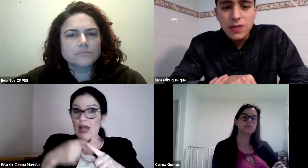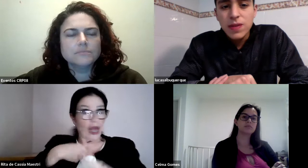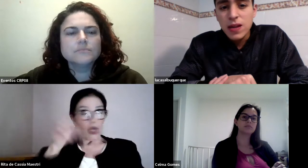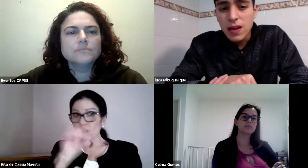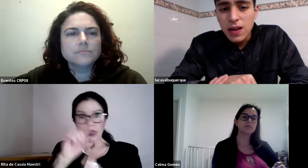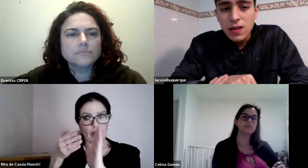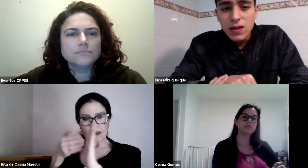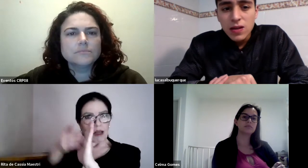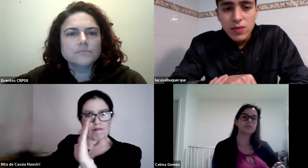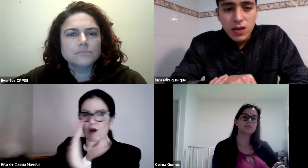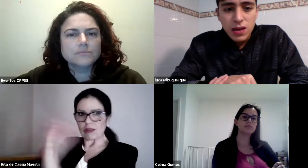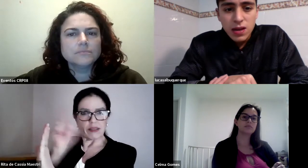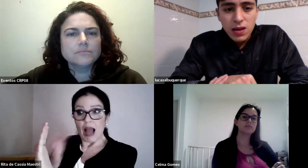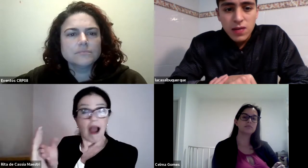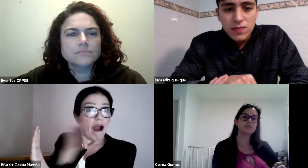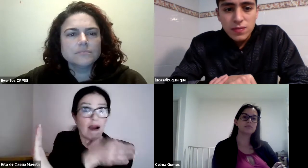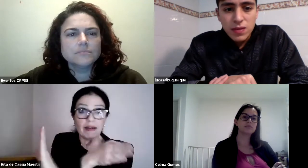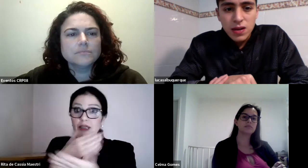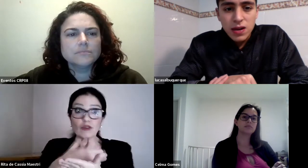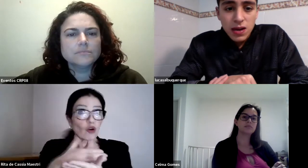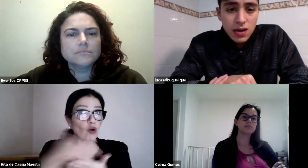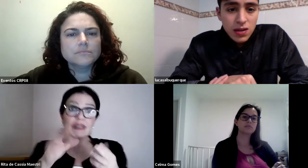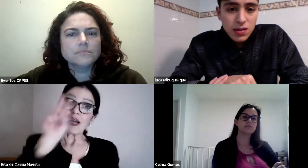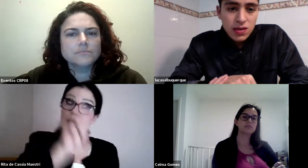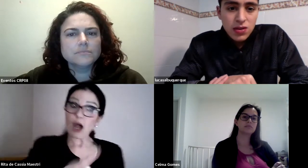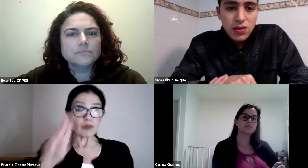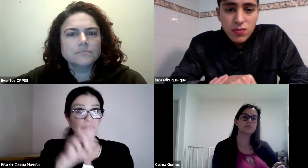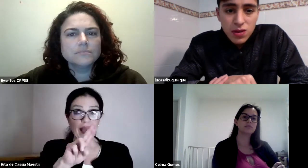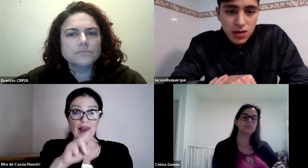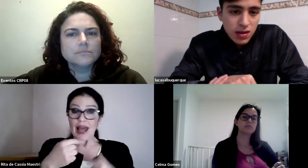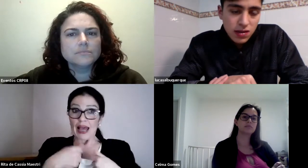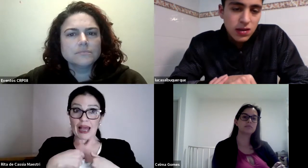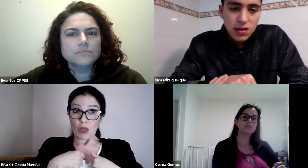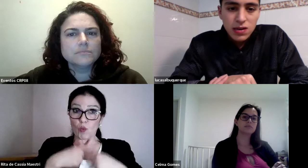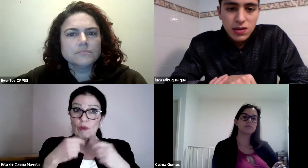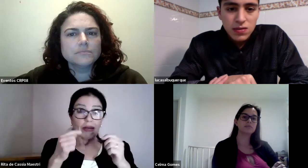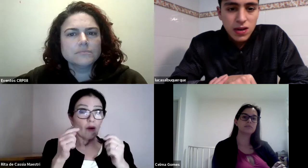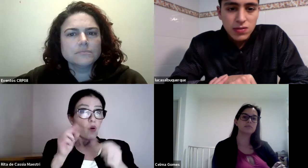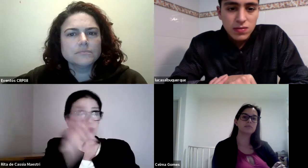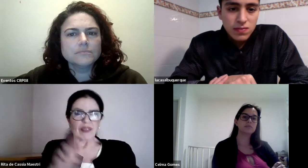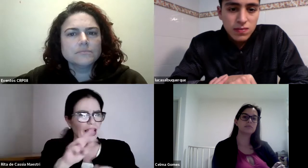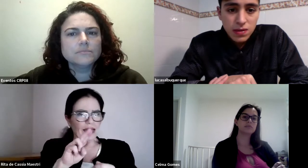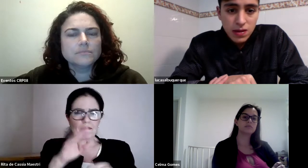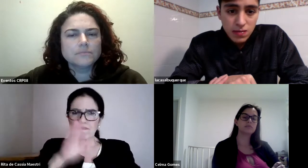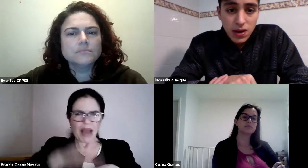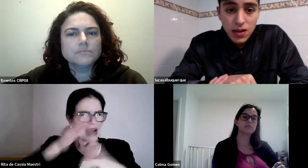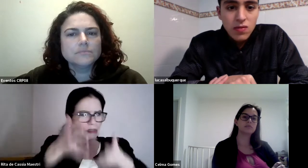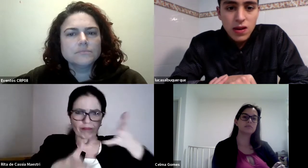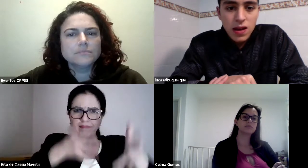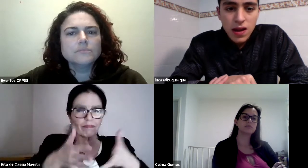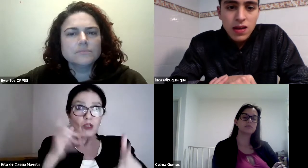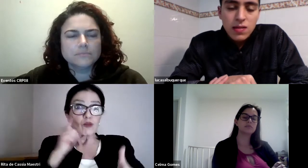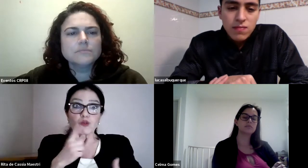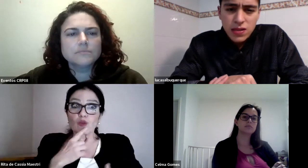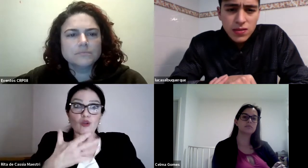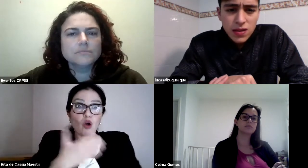sinais para ele, porque antes a gente não tinha, no caso, uma língua,